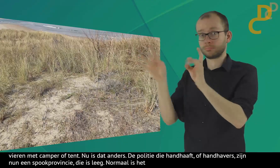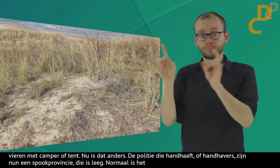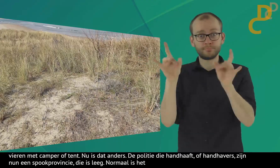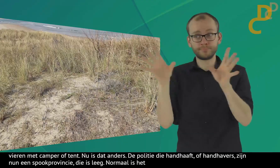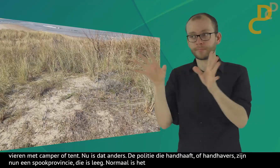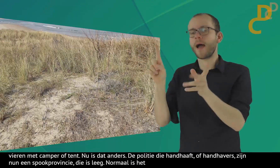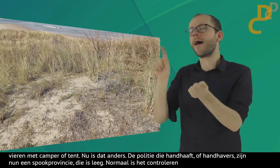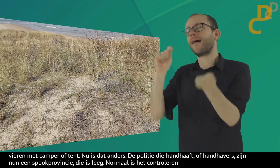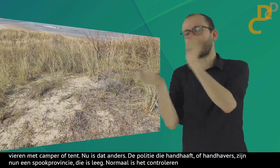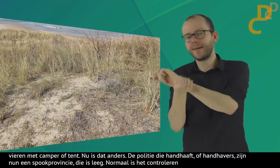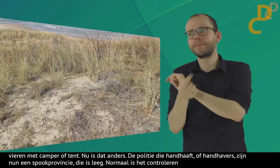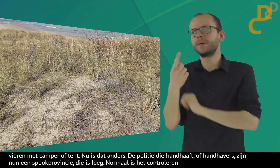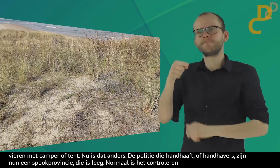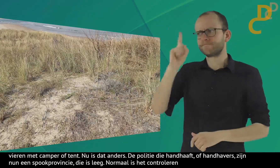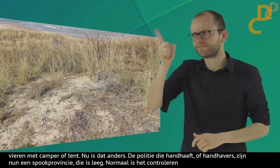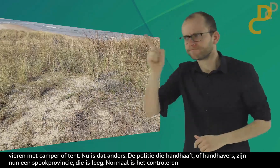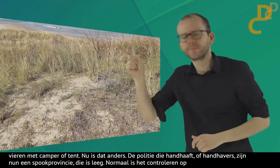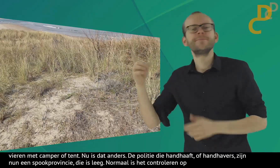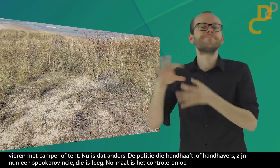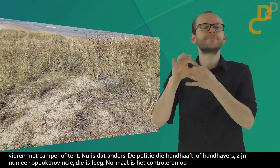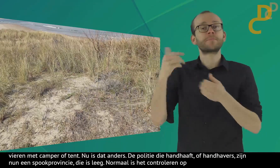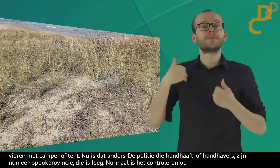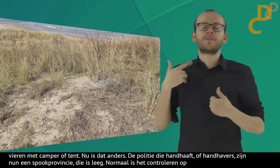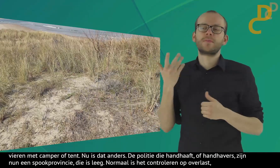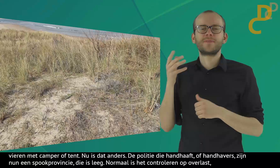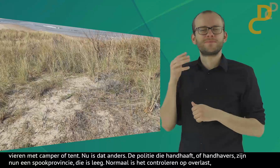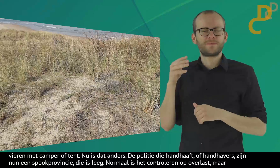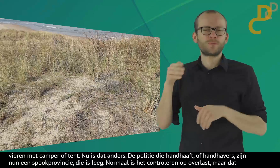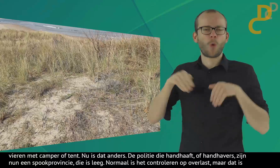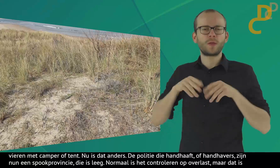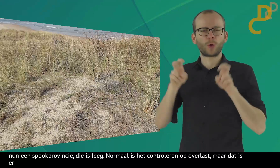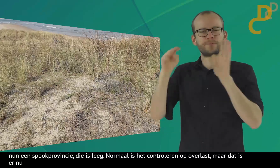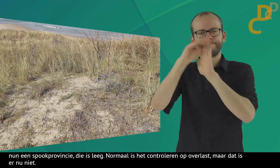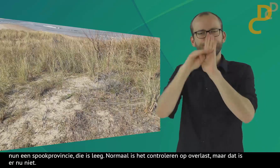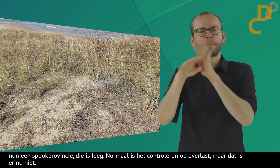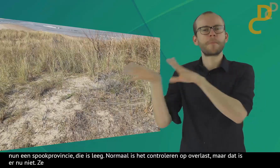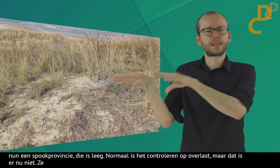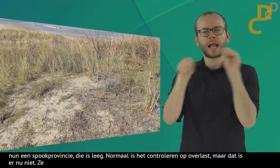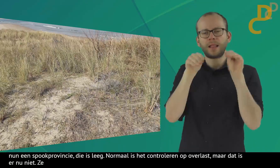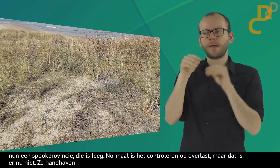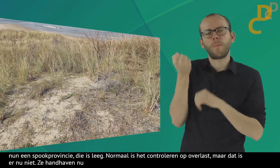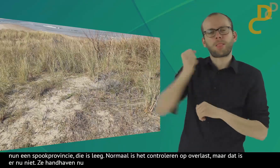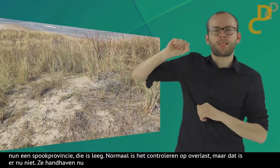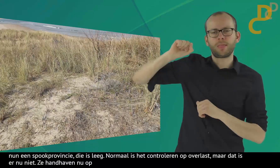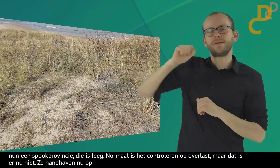overlast veroorzaken, maar die zijn er nu niet. Dus gaan ze nu handhaven voor mensen die zich niet aan de maatregelen van het corona